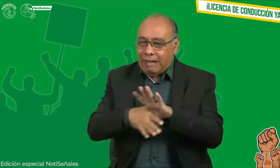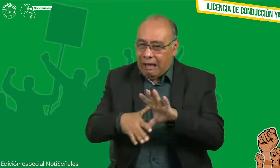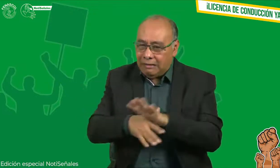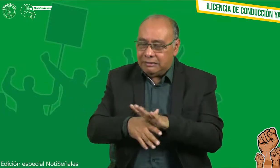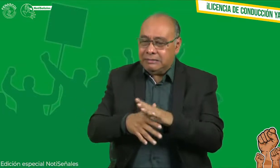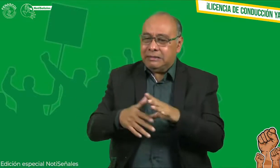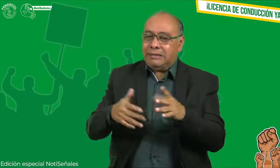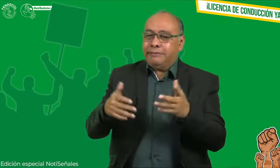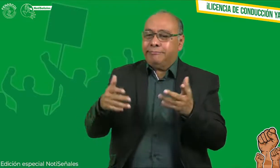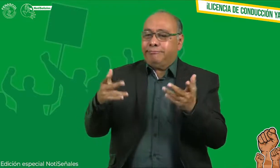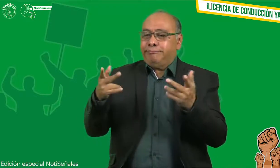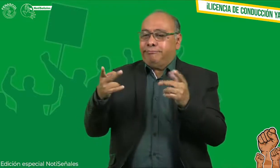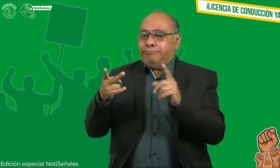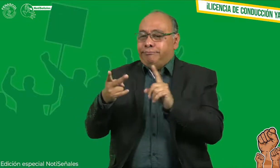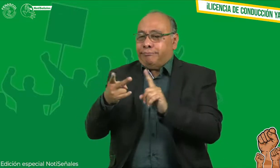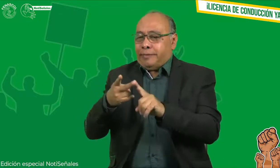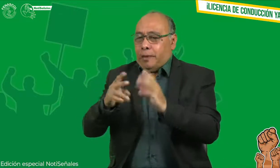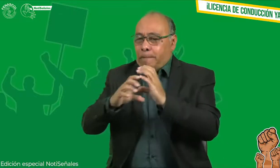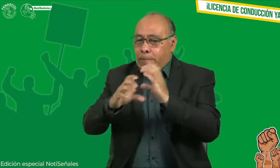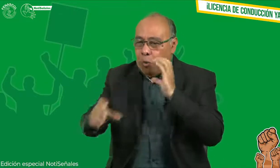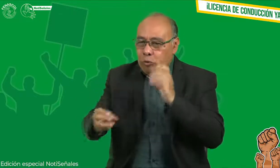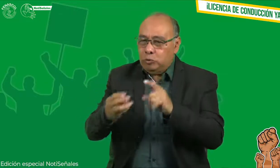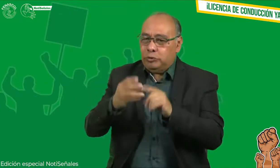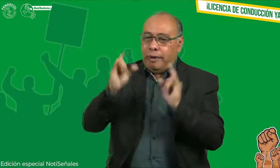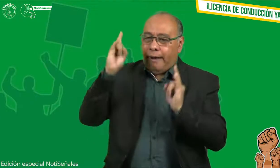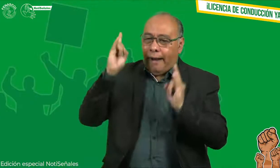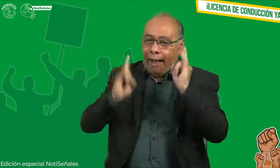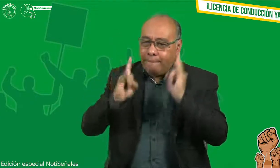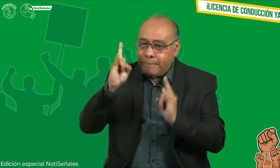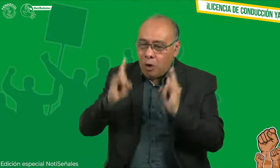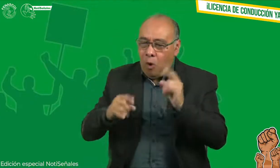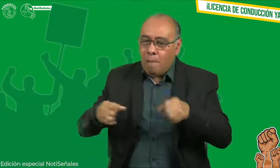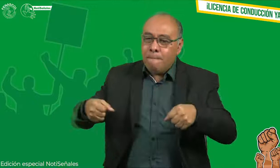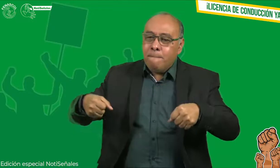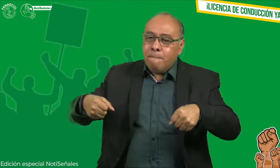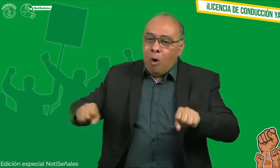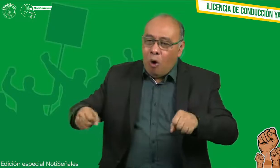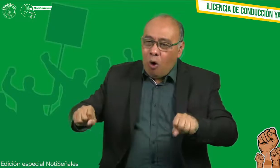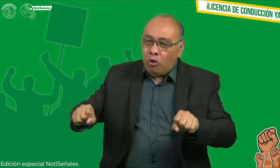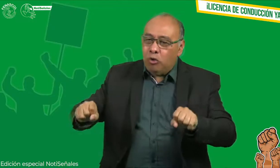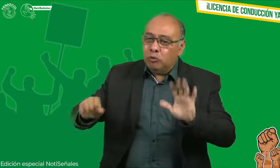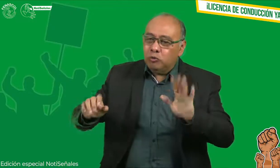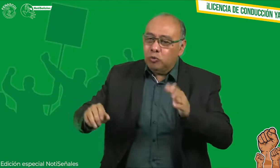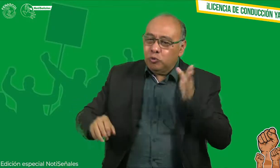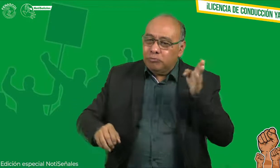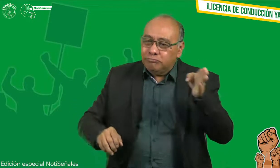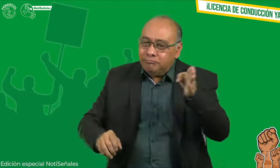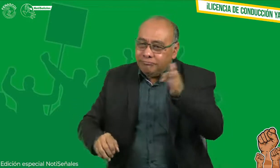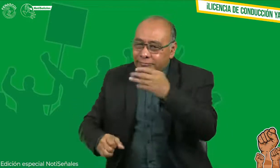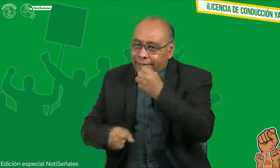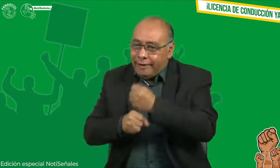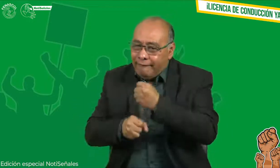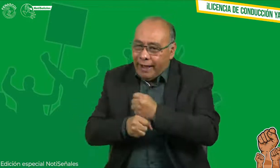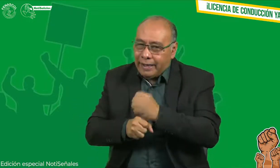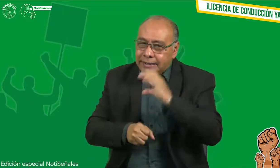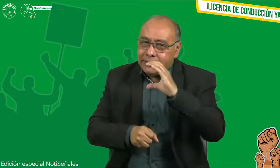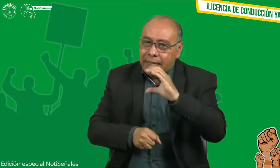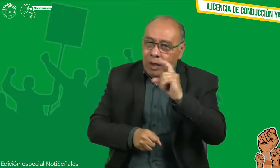lo que tiene que ver con transporte público, a saber, taxis, bus, camiones,